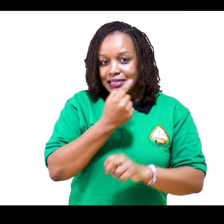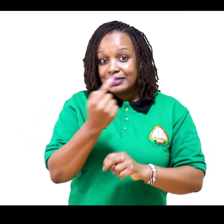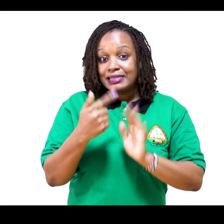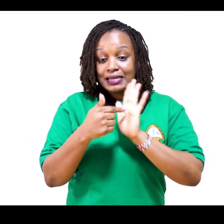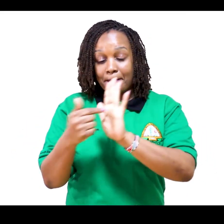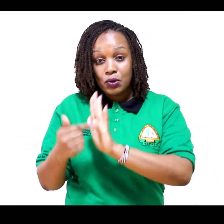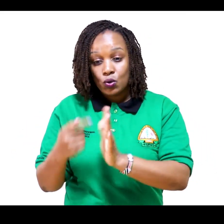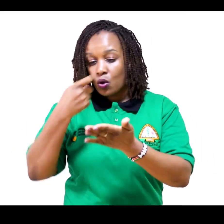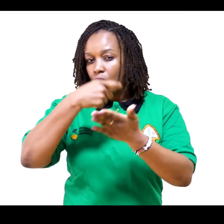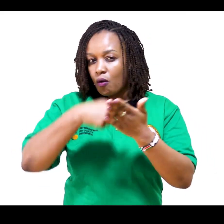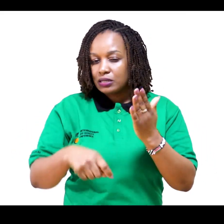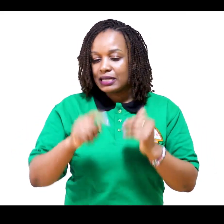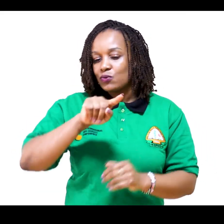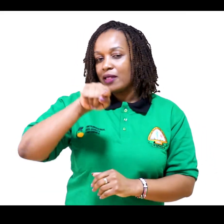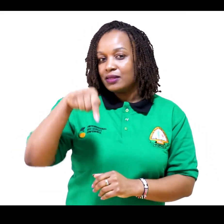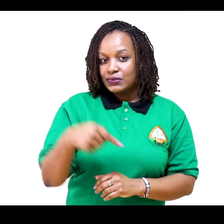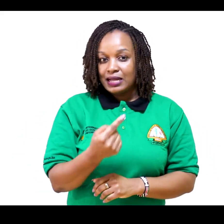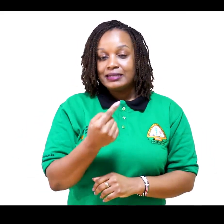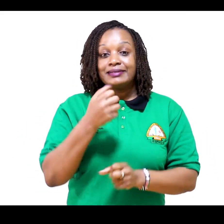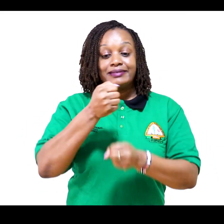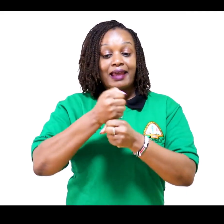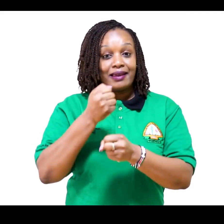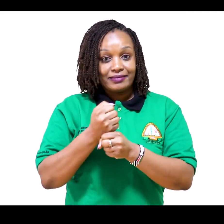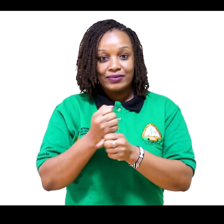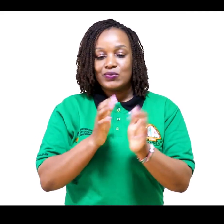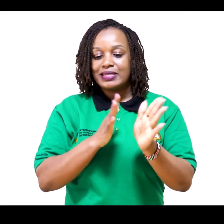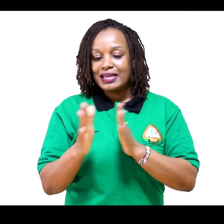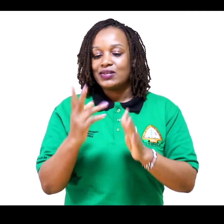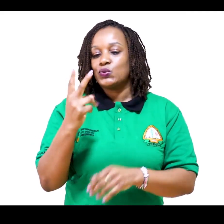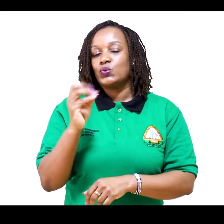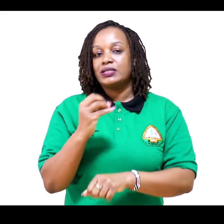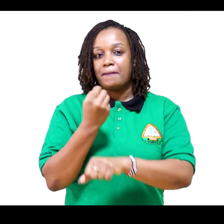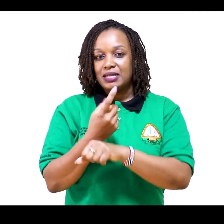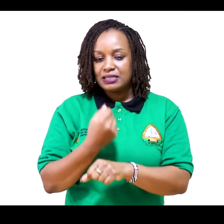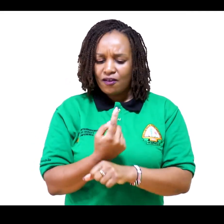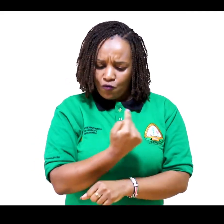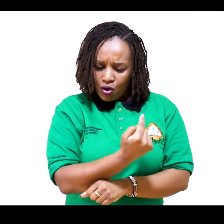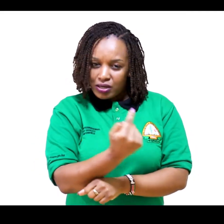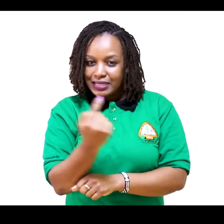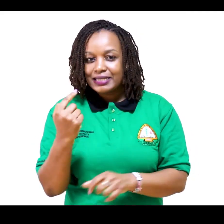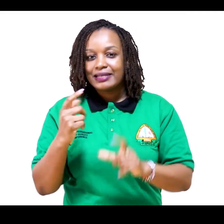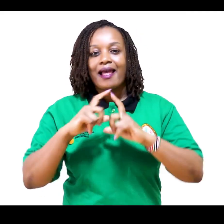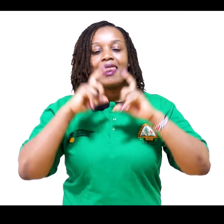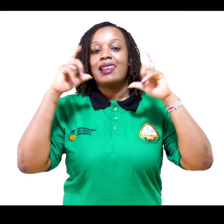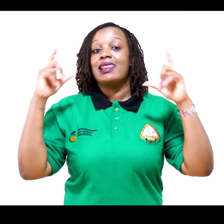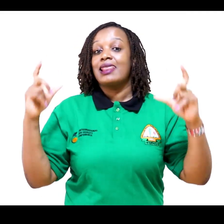shilingi 1,000 na inafanywa kwa dakika 30. Kwa kila ndege kubwa, gharama ni